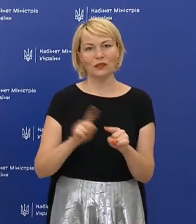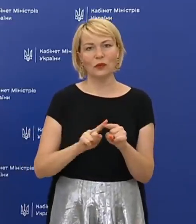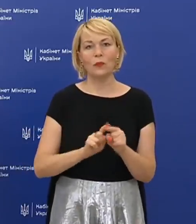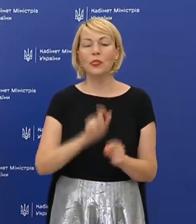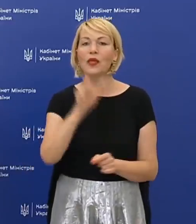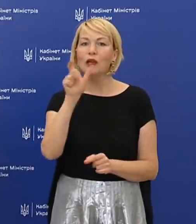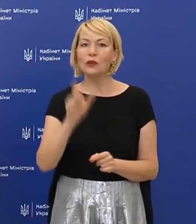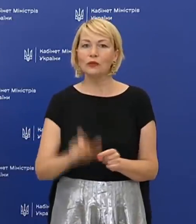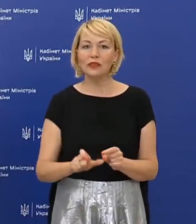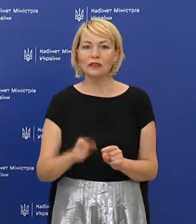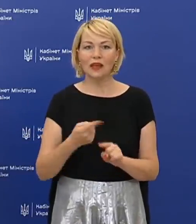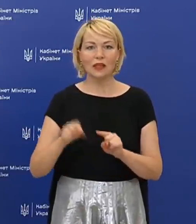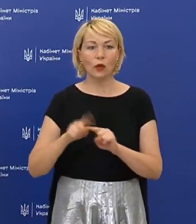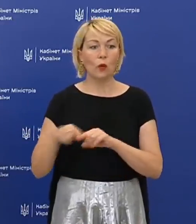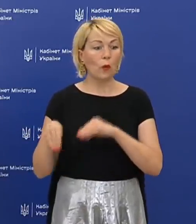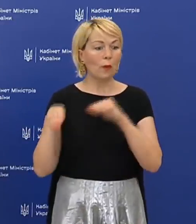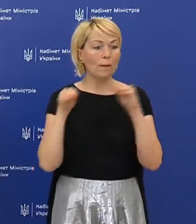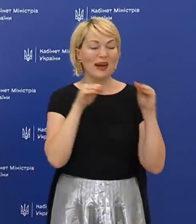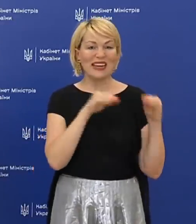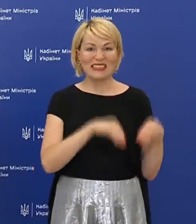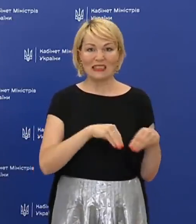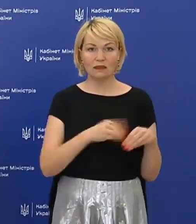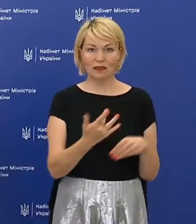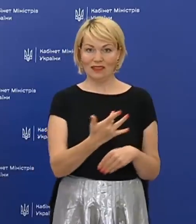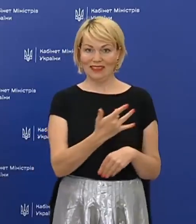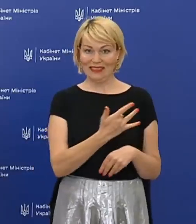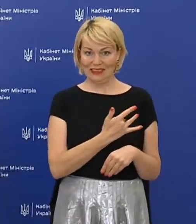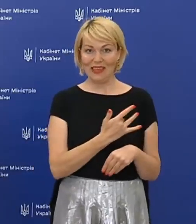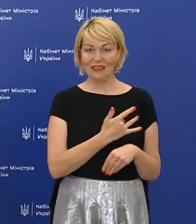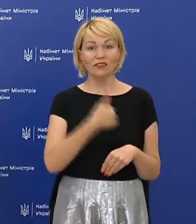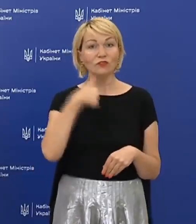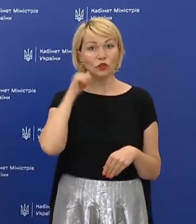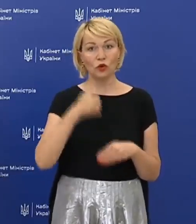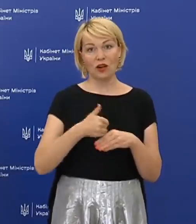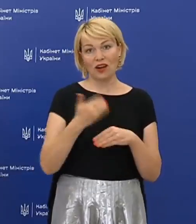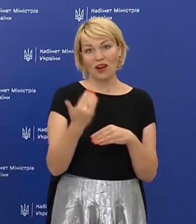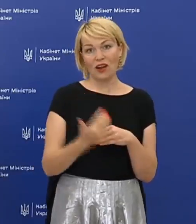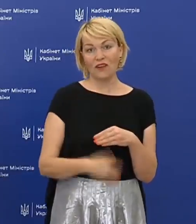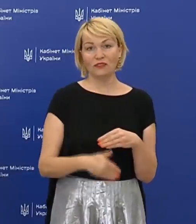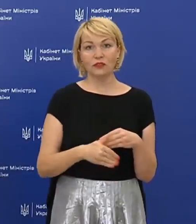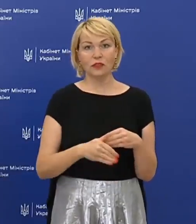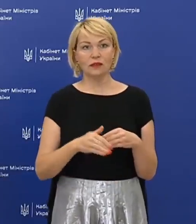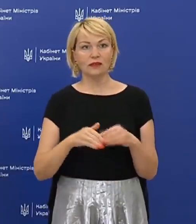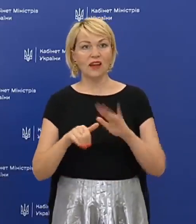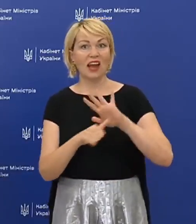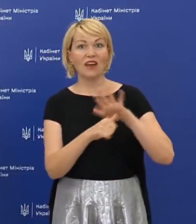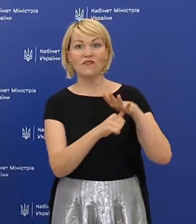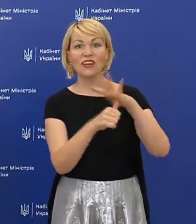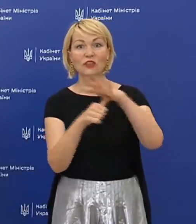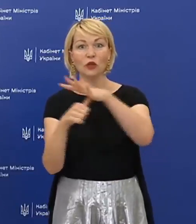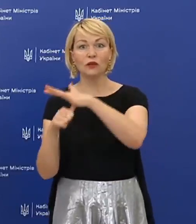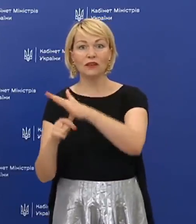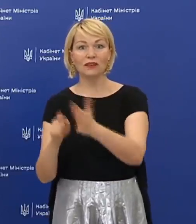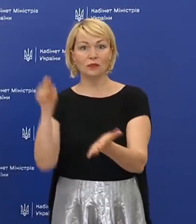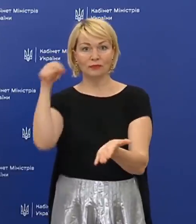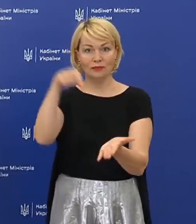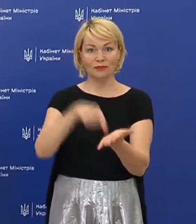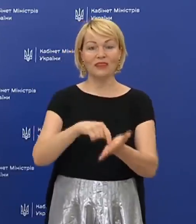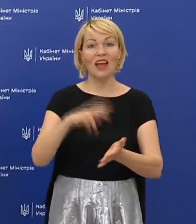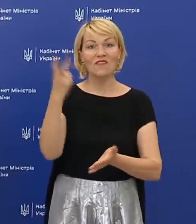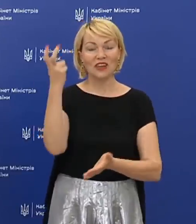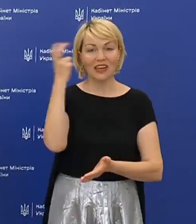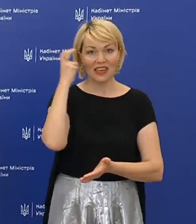Людина, чоловік, якому зробили пересадку серця, вчора вже гентокрилом був доставлений до